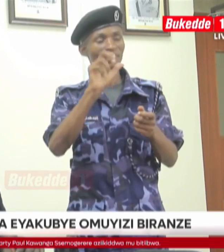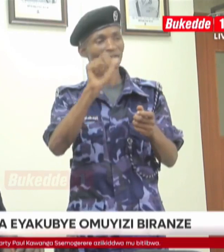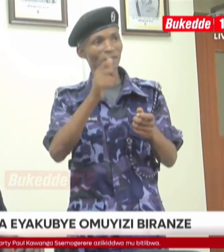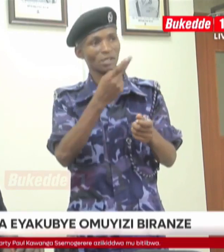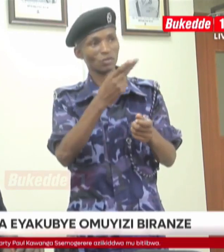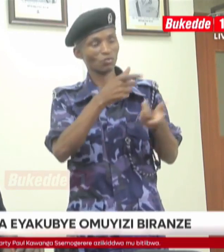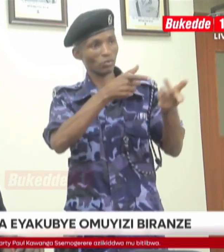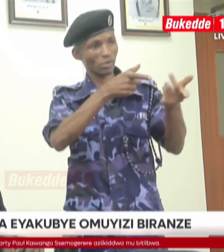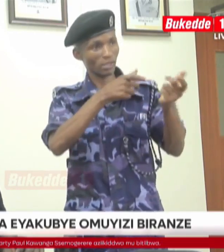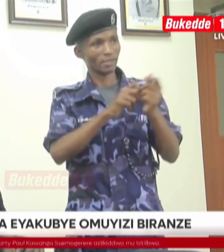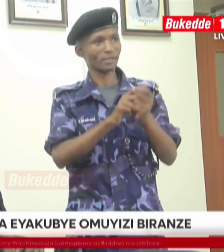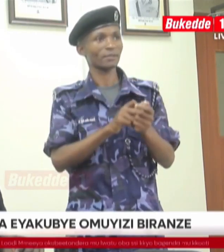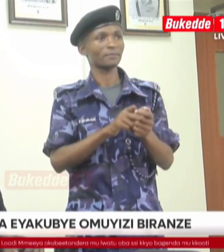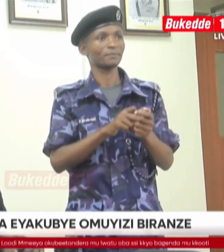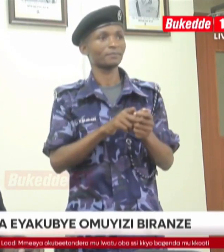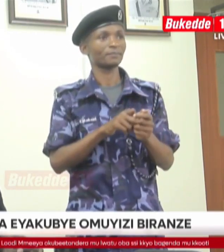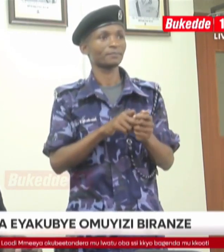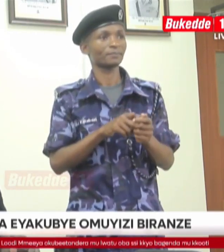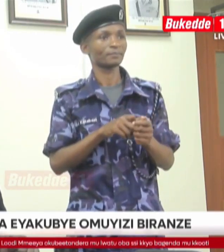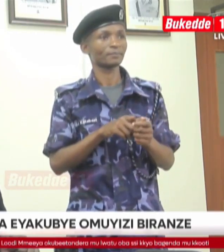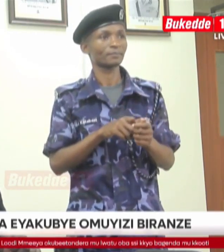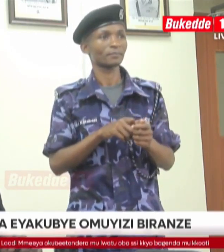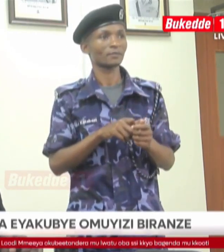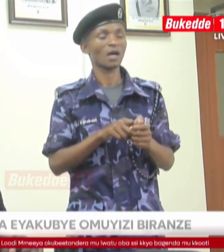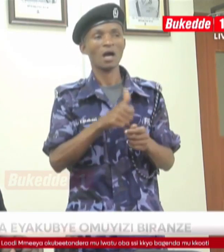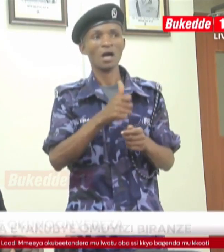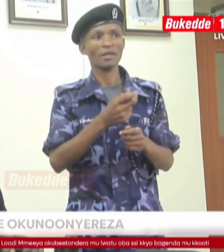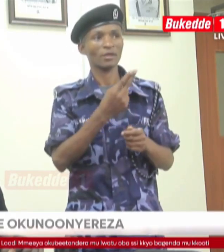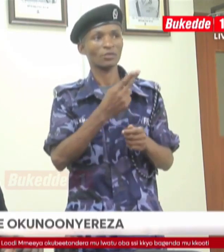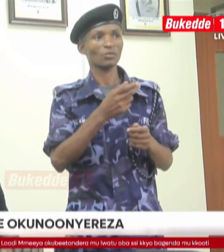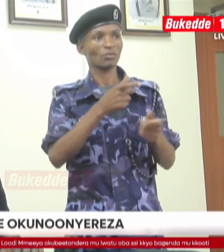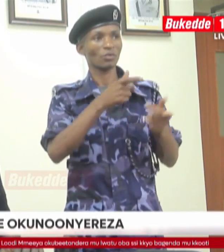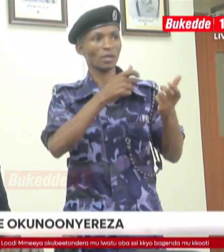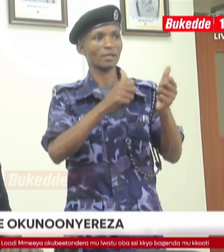then n'emmundu bbiri ezabbiddwa